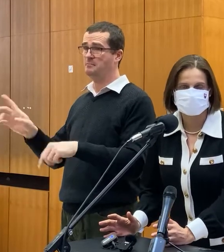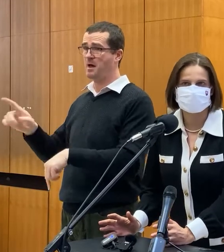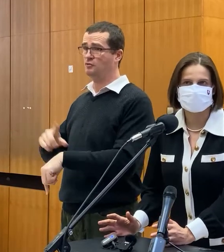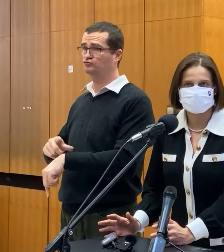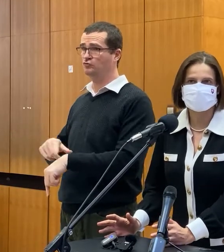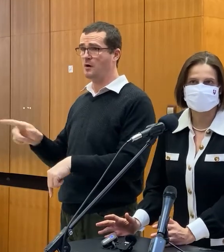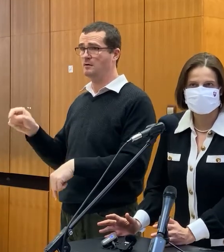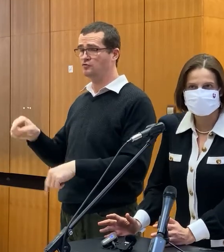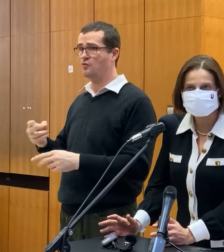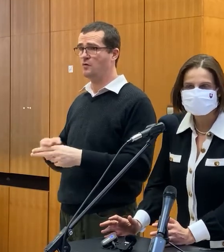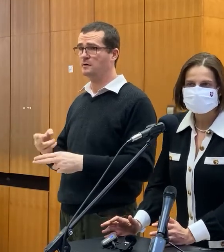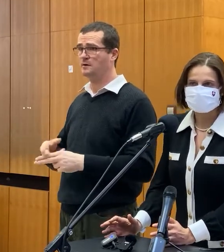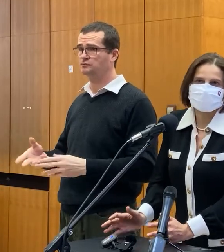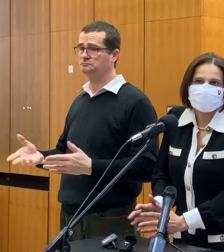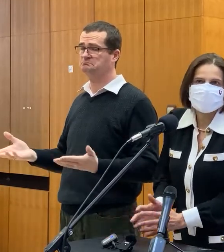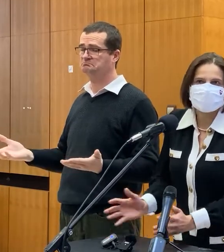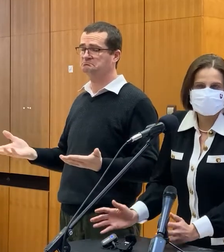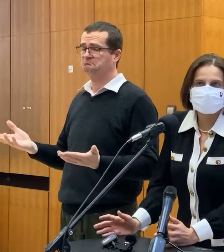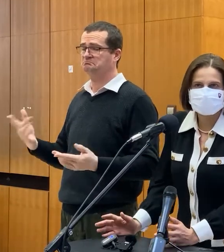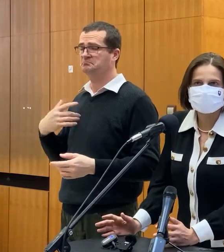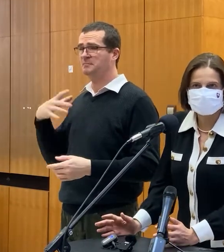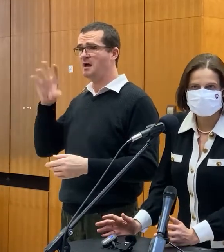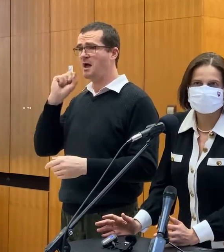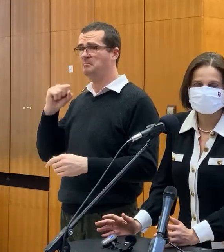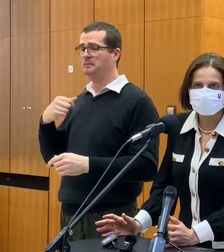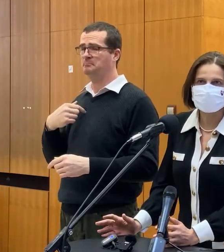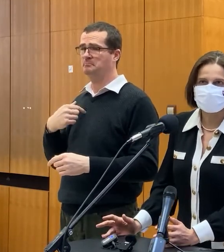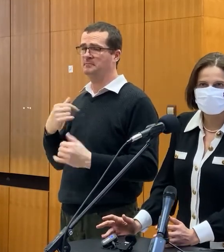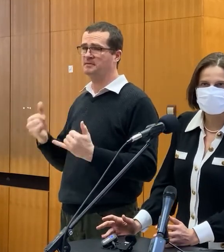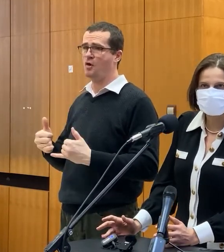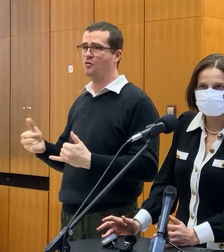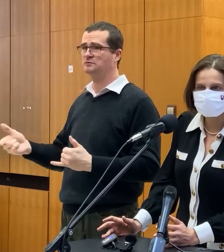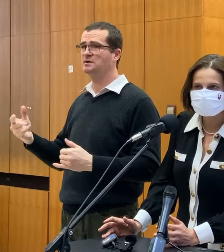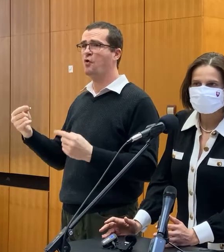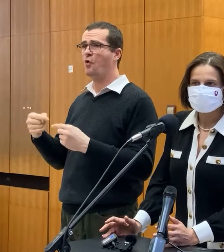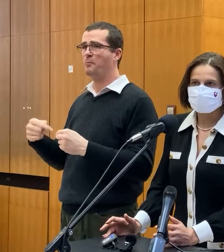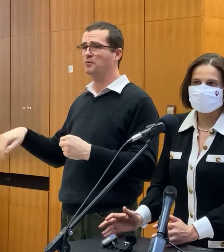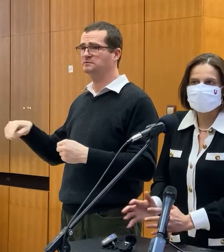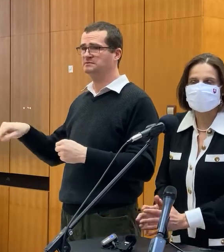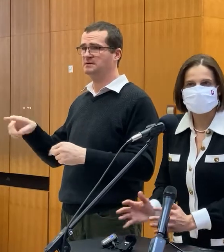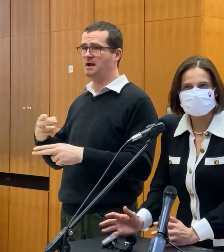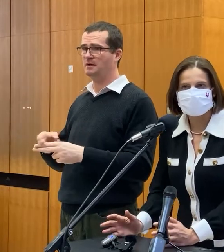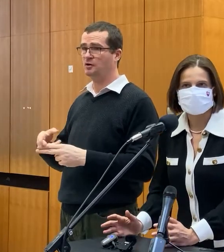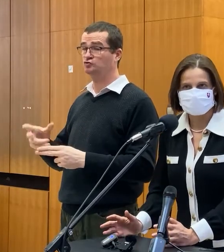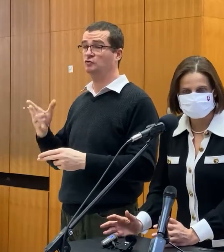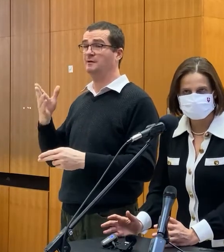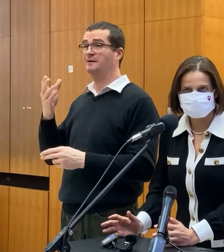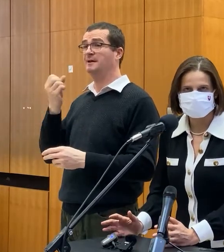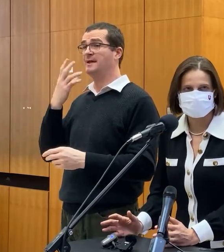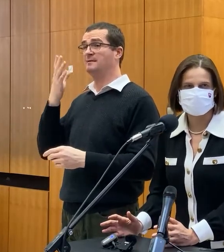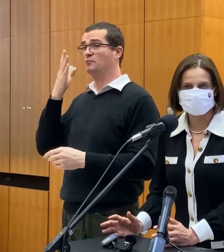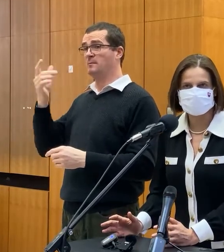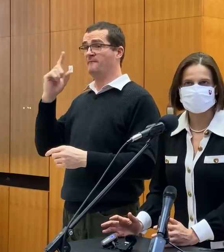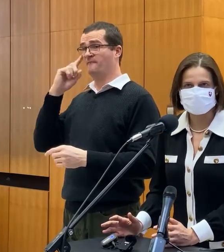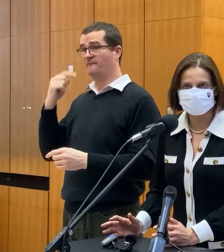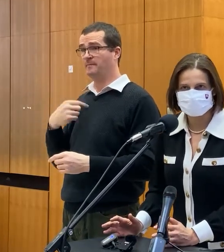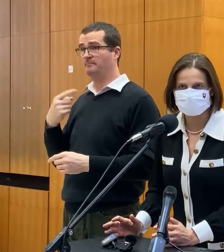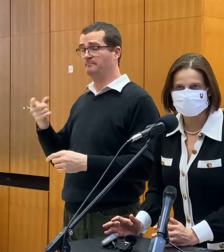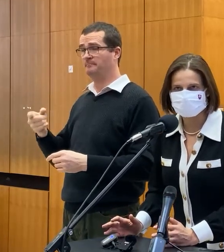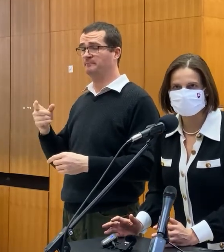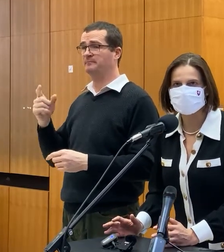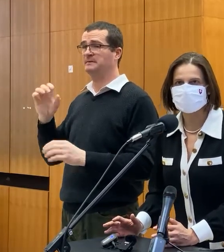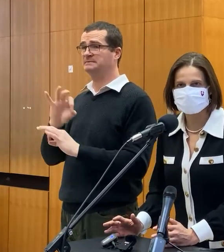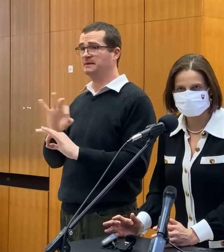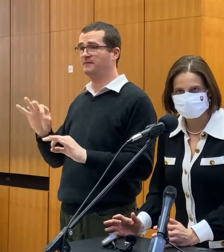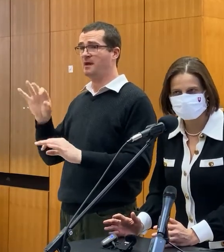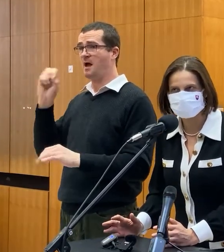čas toto riešiť, tak rozumiem aj legitímne, že sa tým zaoberá opozícia. Ak budem vedieť aj ja, aj dobre tomu rozumieť,